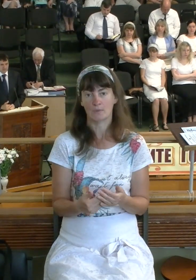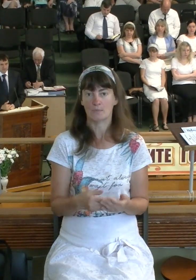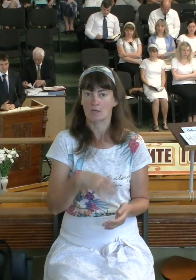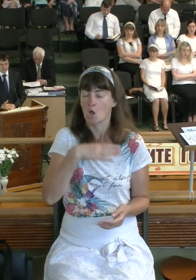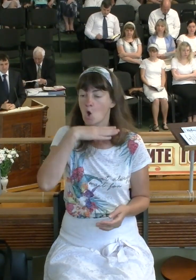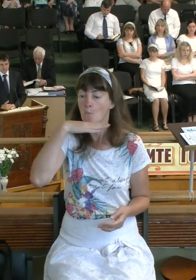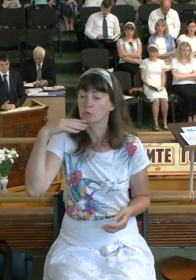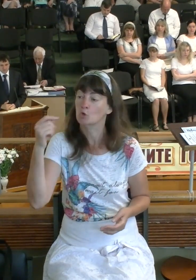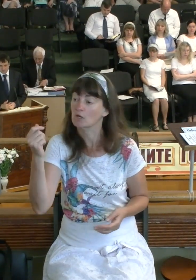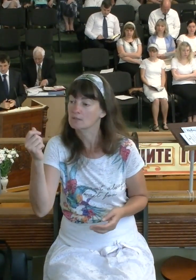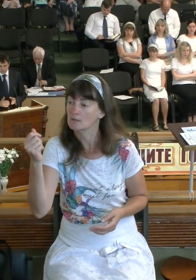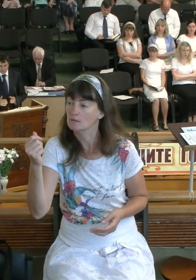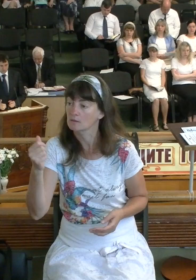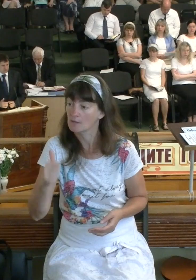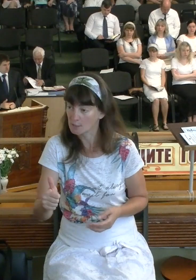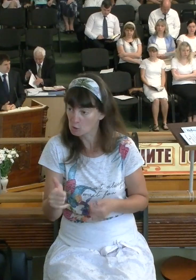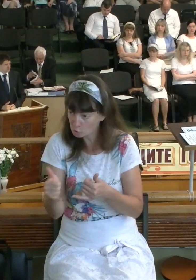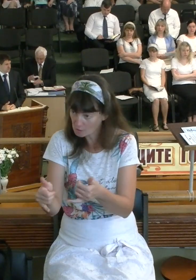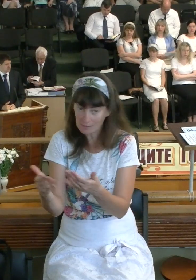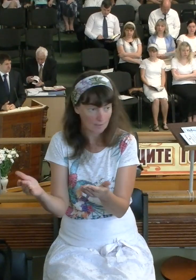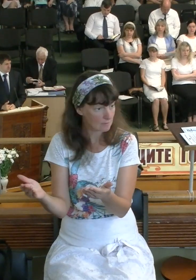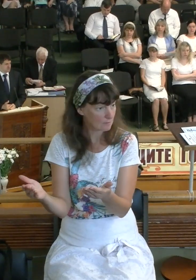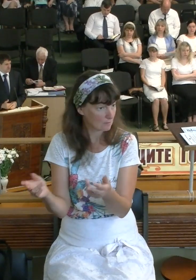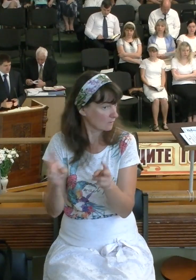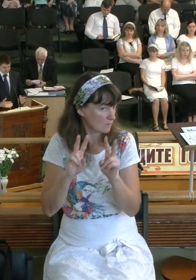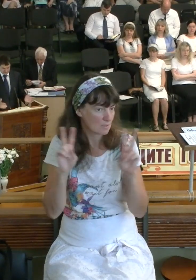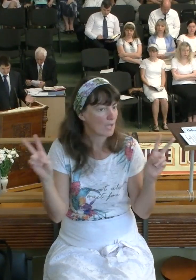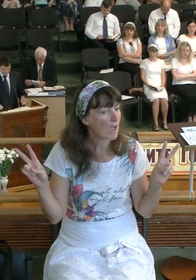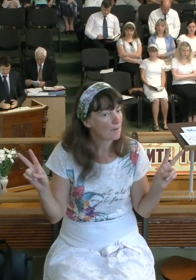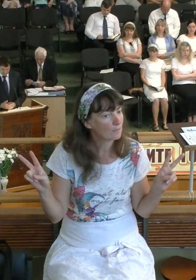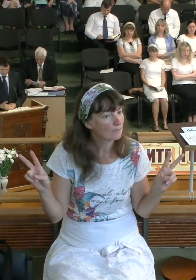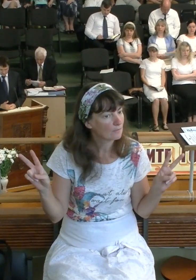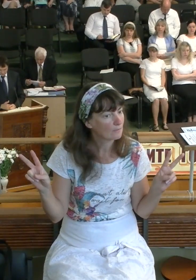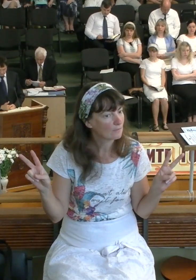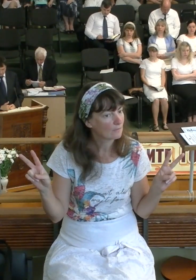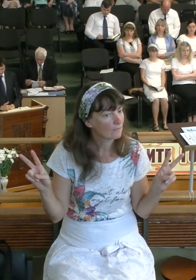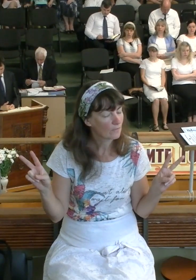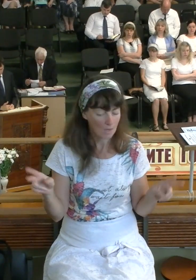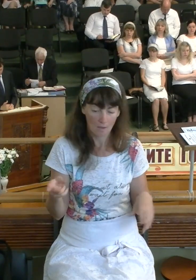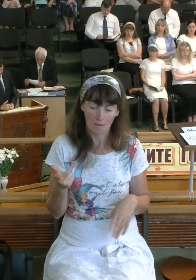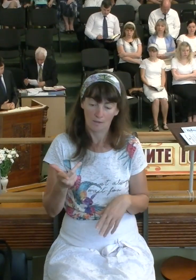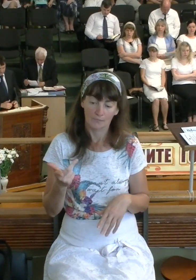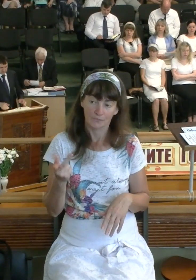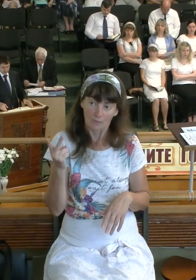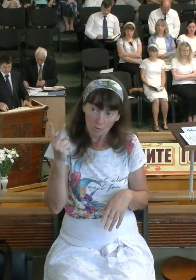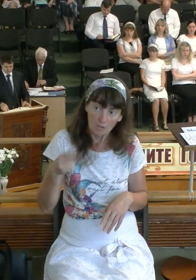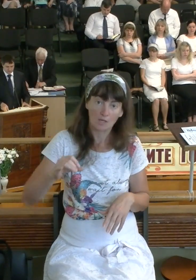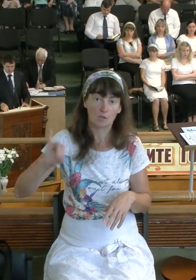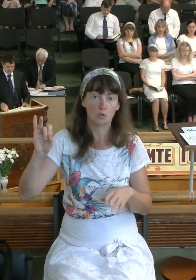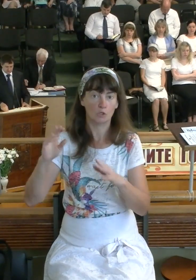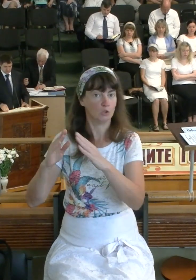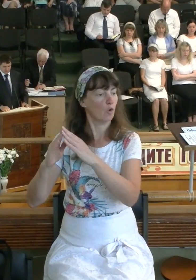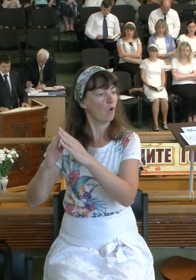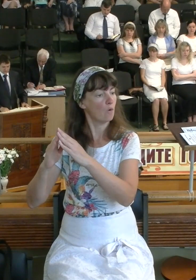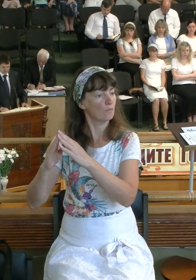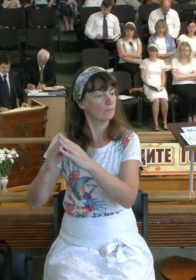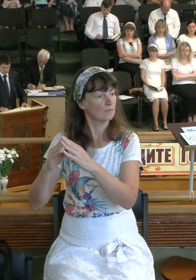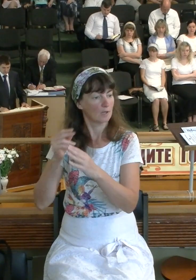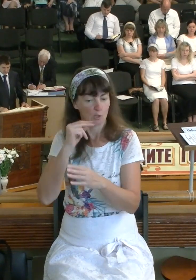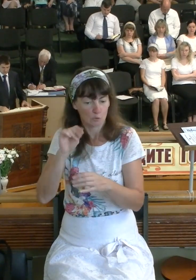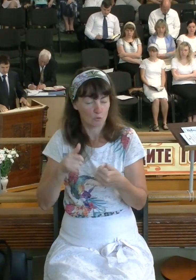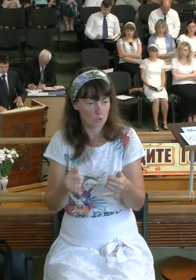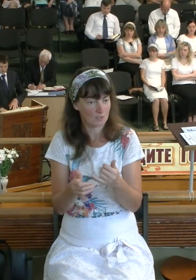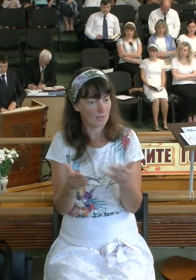хорошо для нас, мы не знаем, какой дом лучше для нас, мы не знаем, знаете, какая работа будет лучше для нас, может быть, какая-то работа